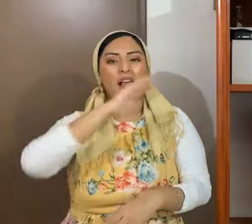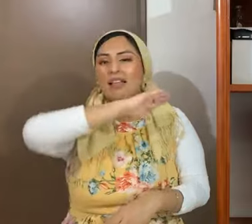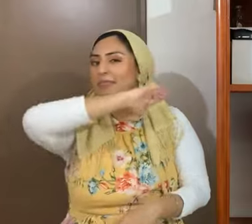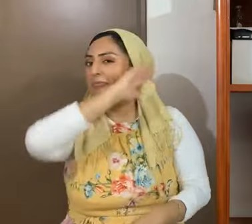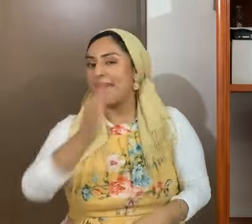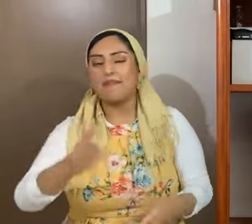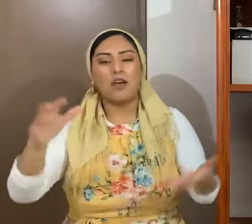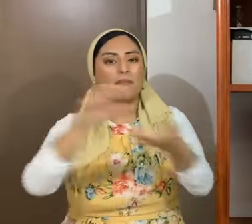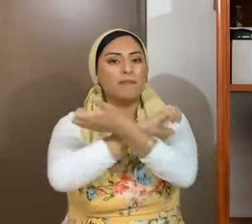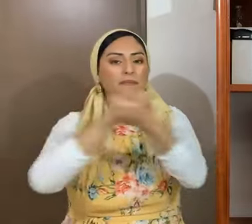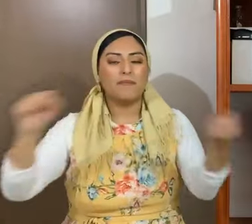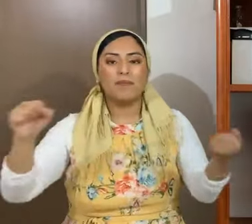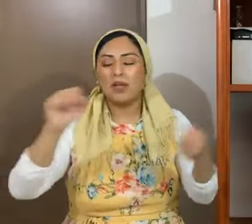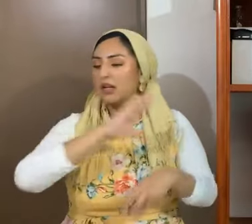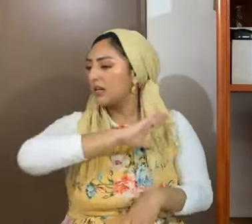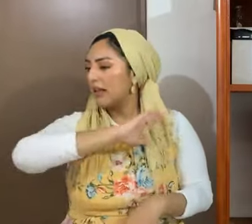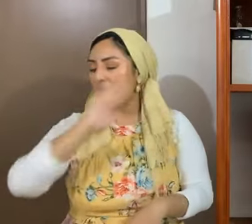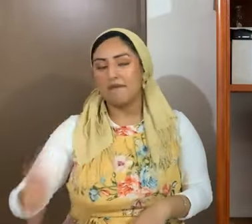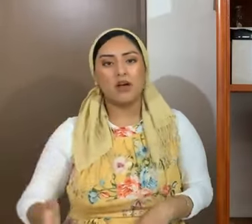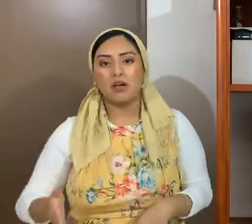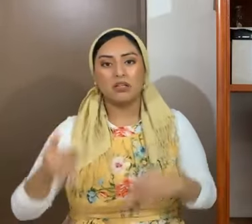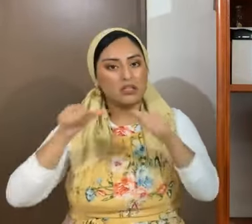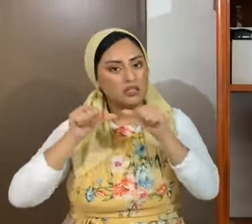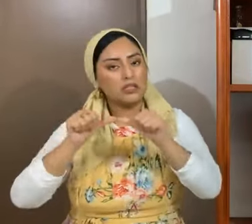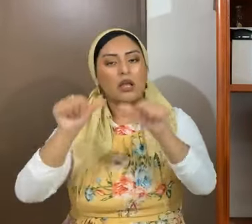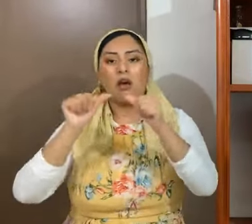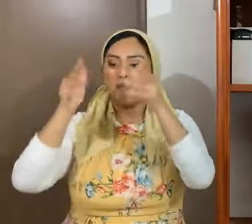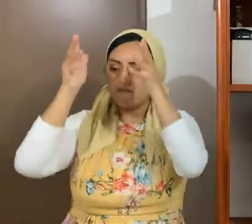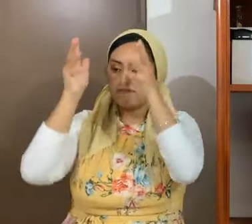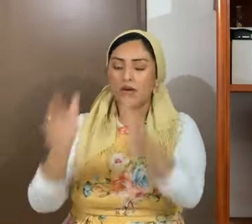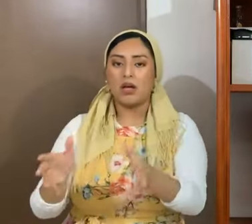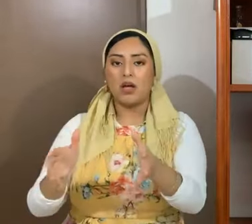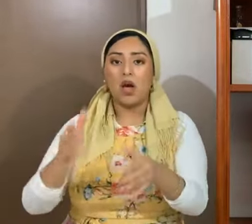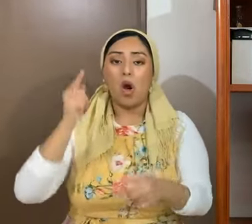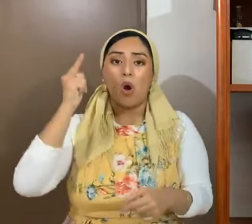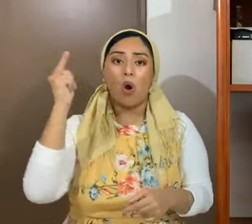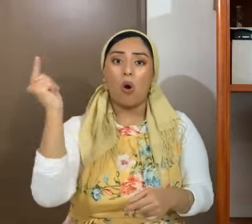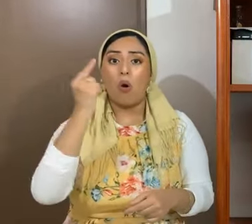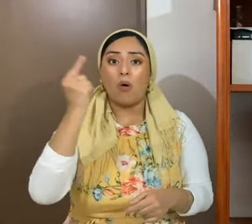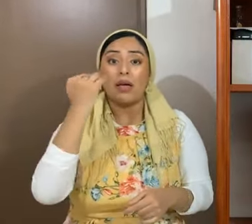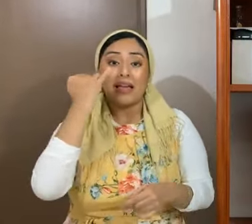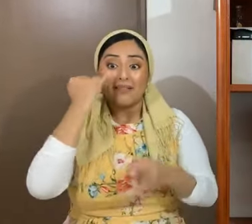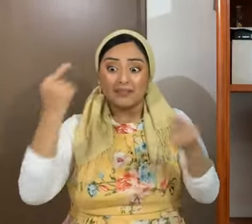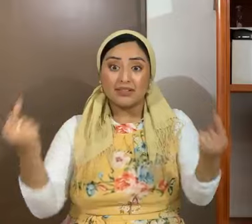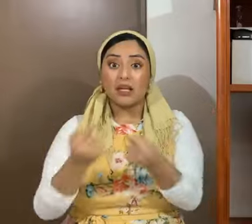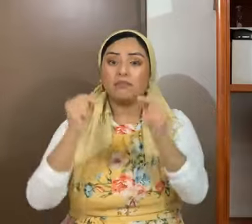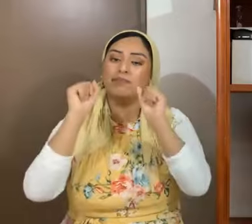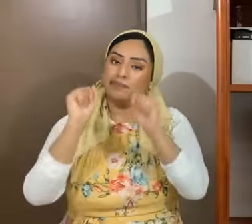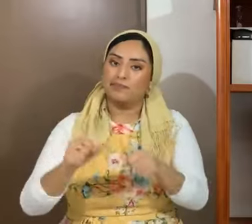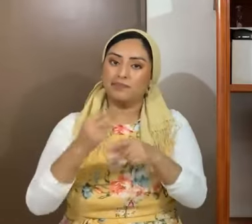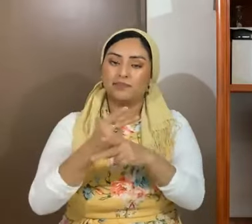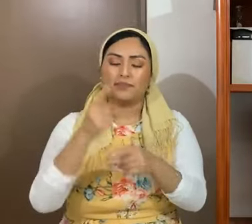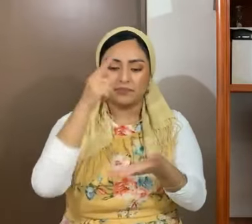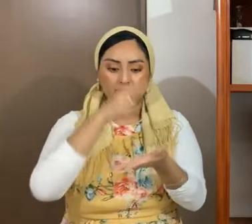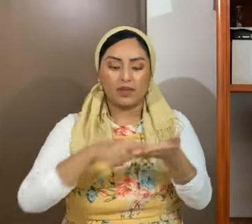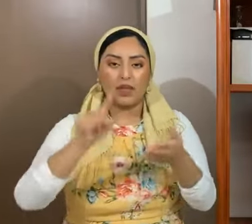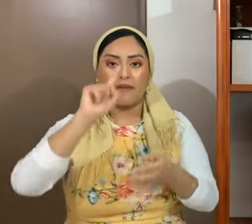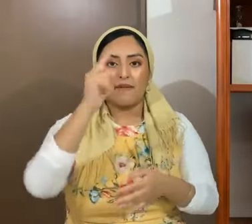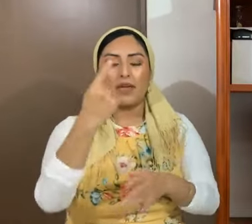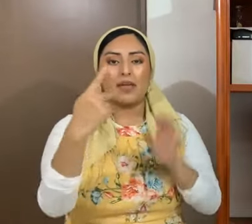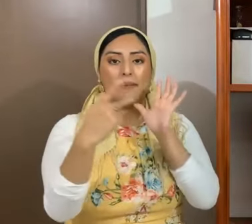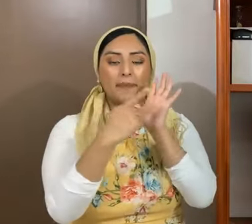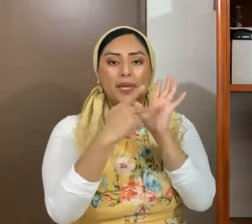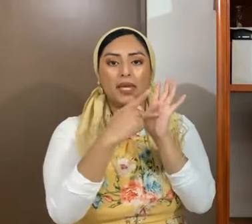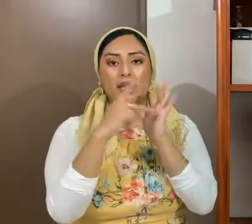a los escogidos de Yahweh del camino que Yahweh ha puesto delante de ellos. Solamente el pecado. Vamos a ver Primera de Pedro, esta cita la